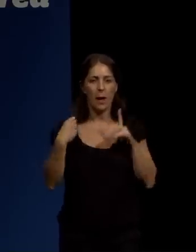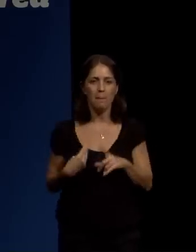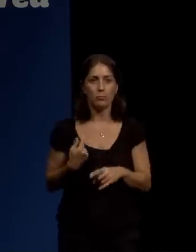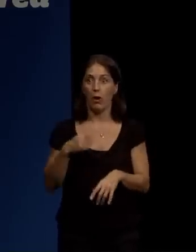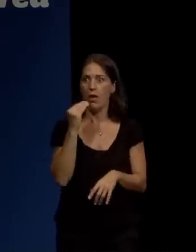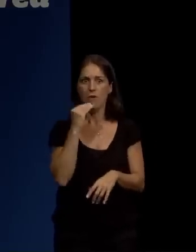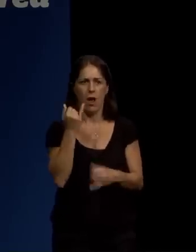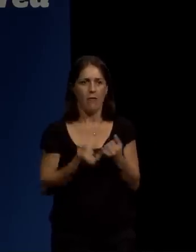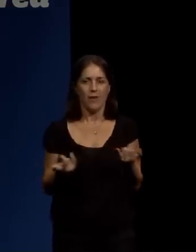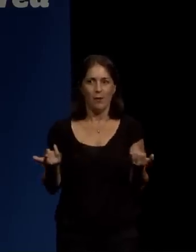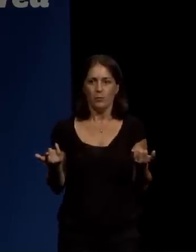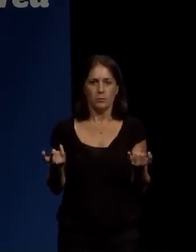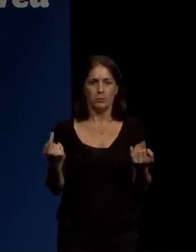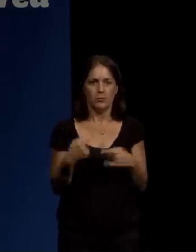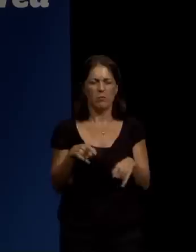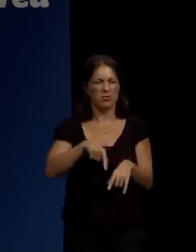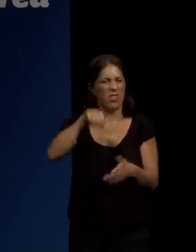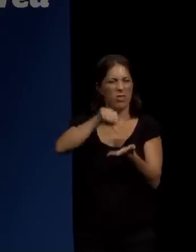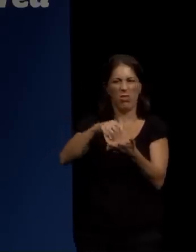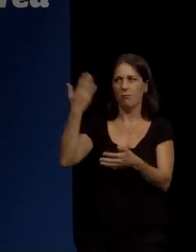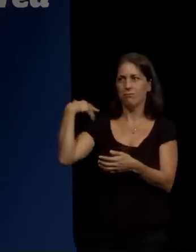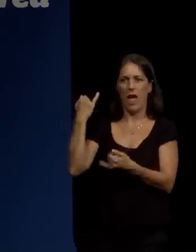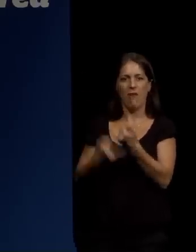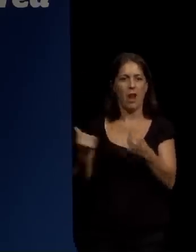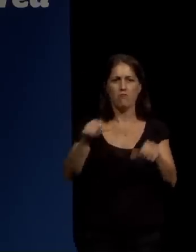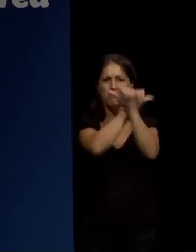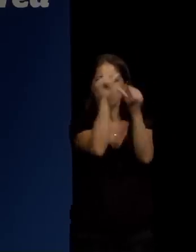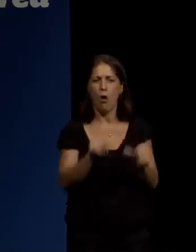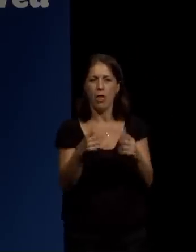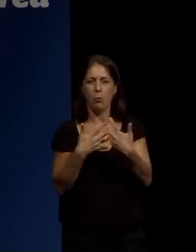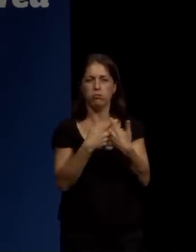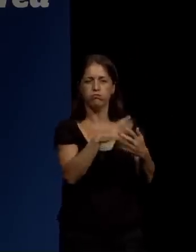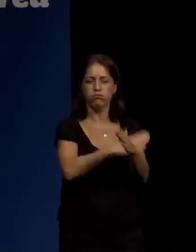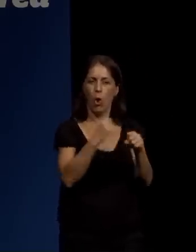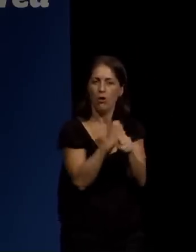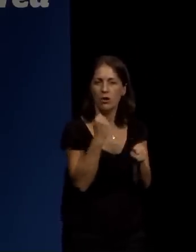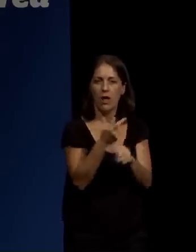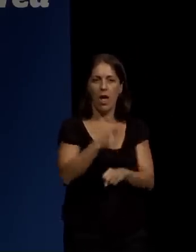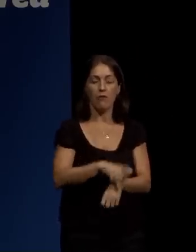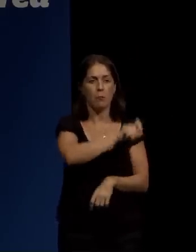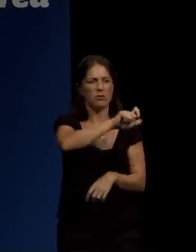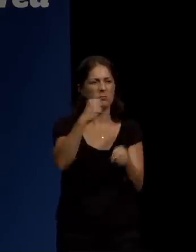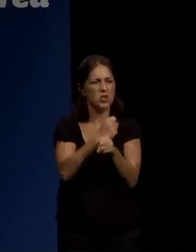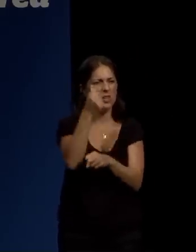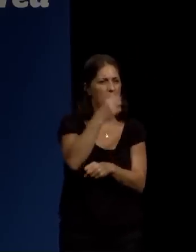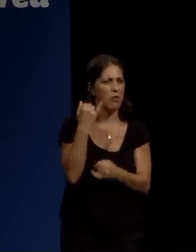en Ferrol non é indiferente, unha cidade que foi referencia en todo o país de loita obreira, de loita polos dereitos das clases traballadoras e de